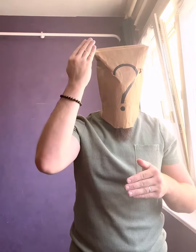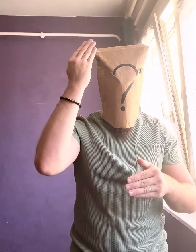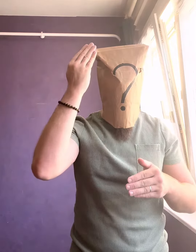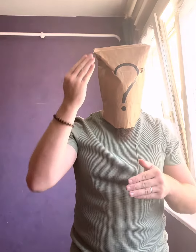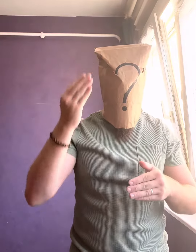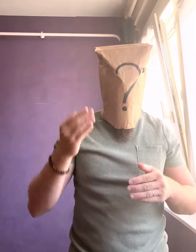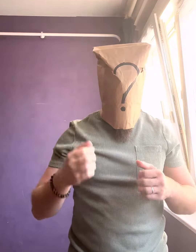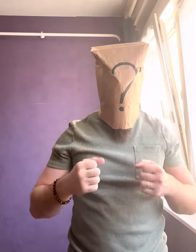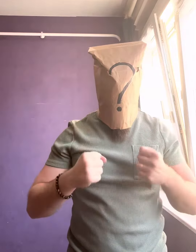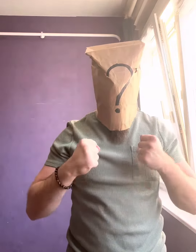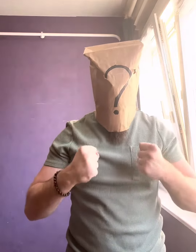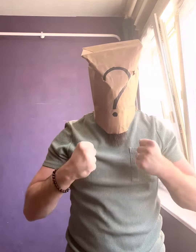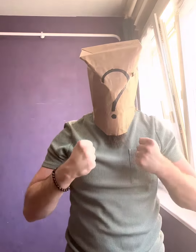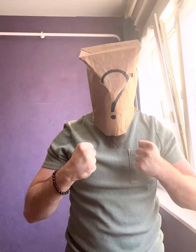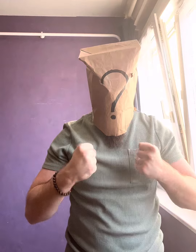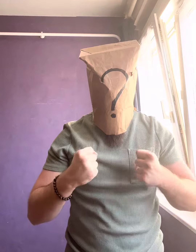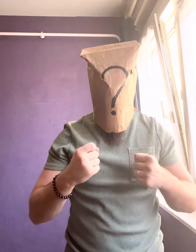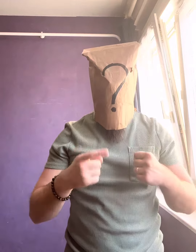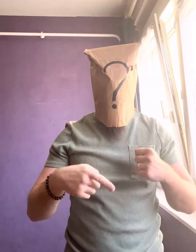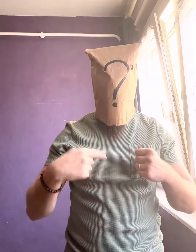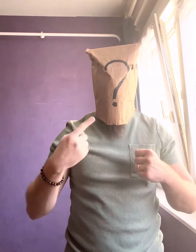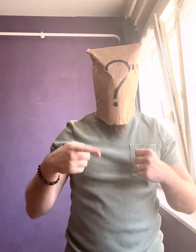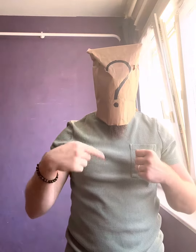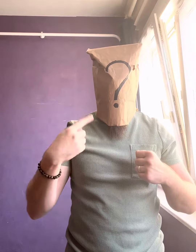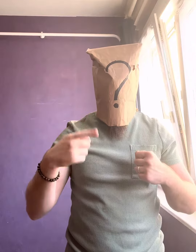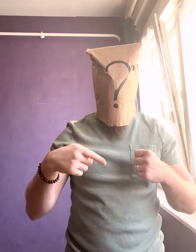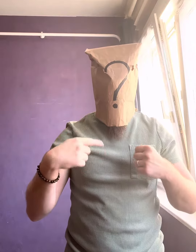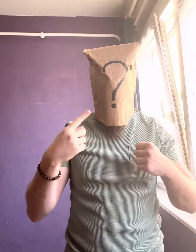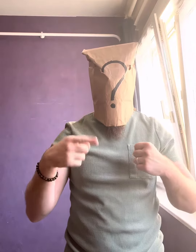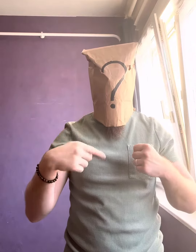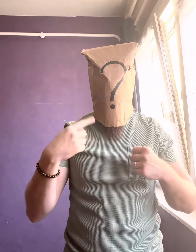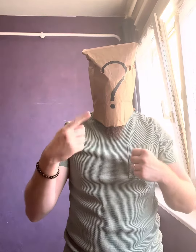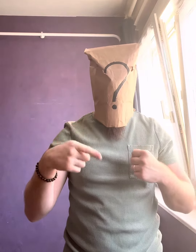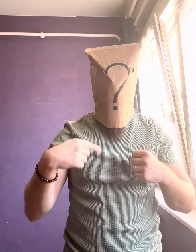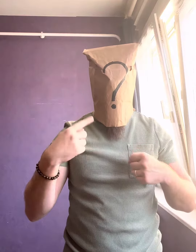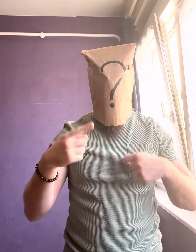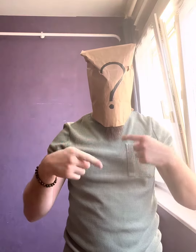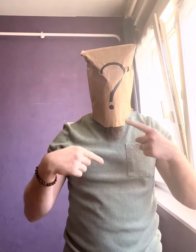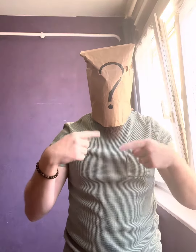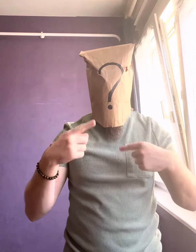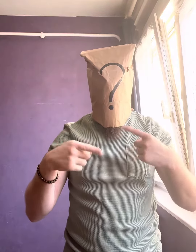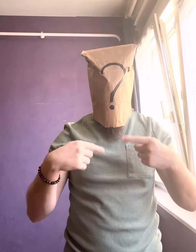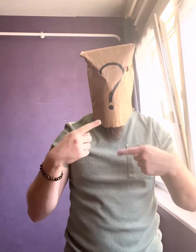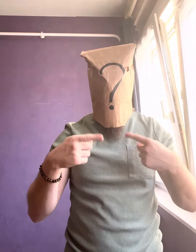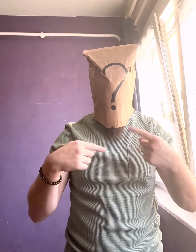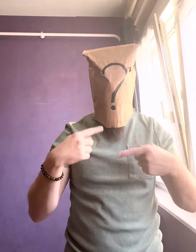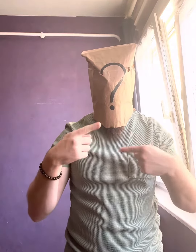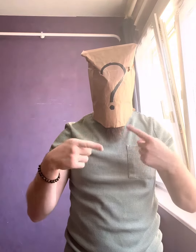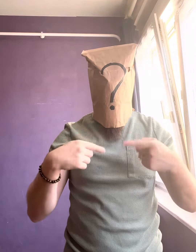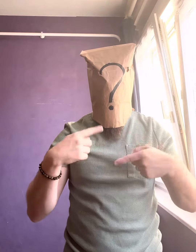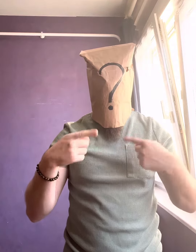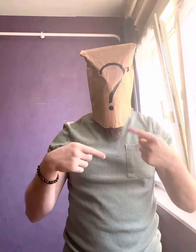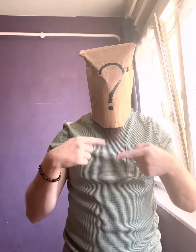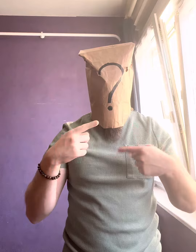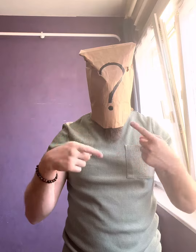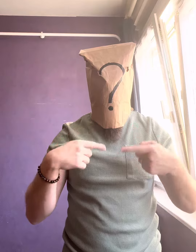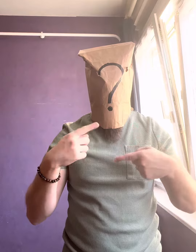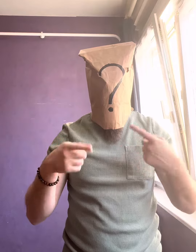pression que dégage cette vapeur active une turbine et cette dernière entraîne un alternateur qui produit un courant électrique ce courant passe par un